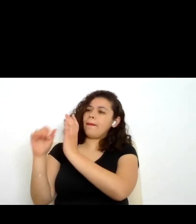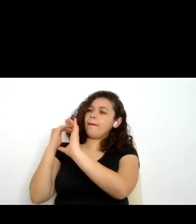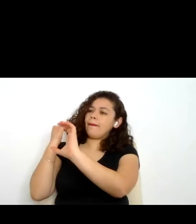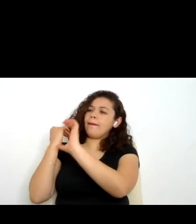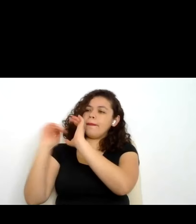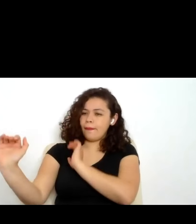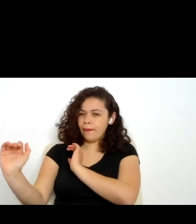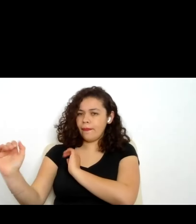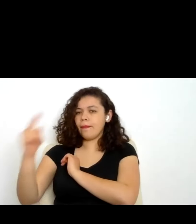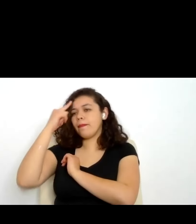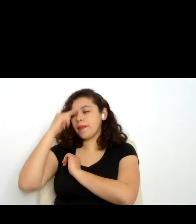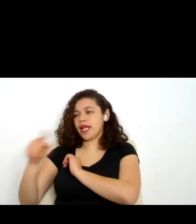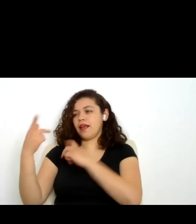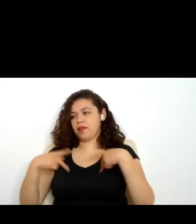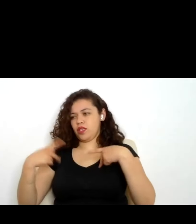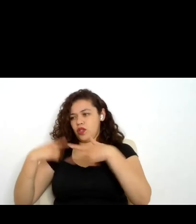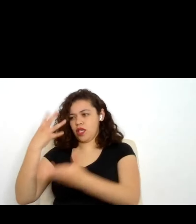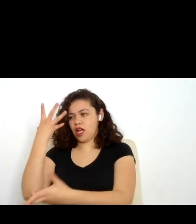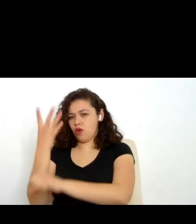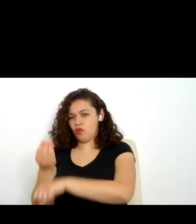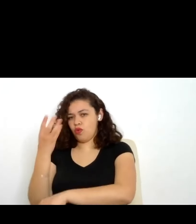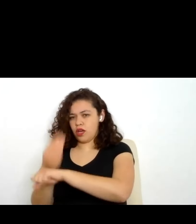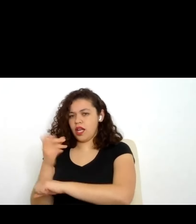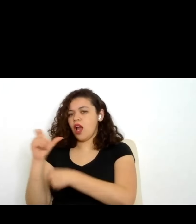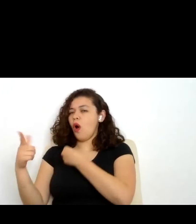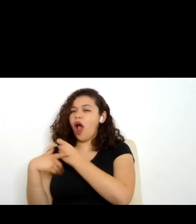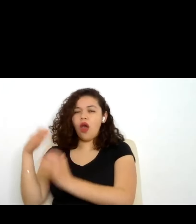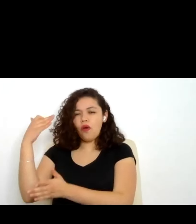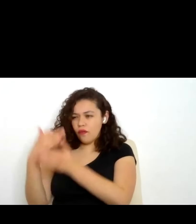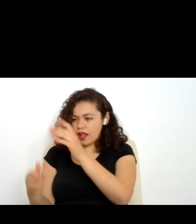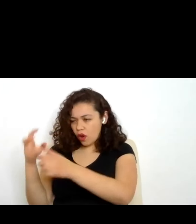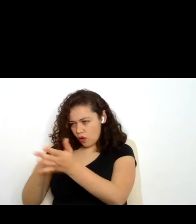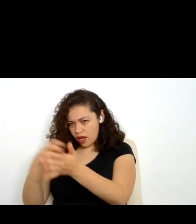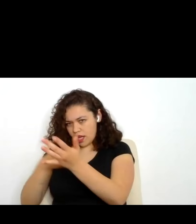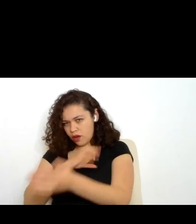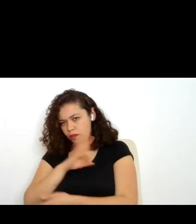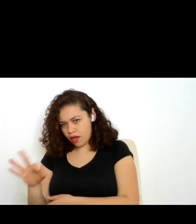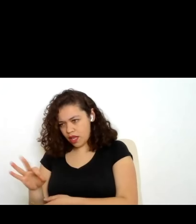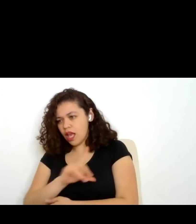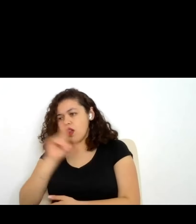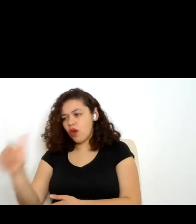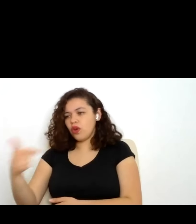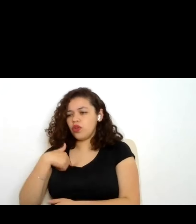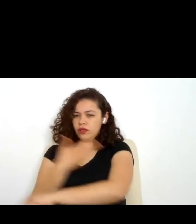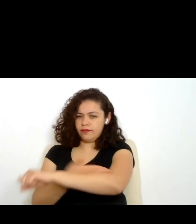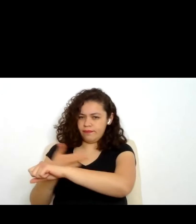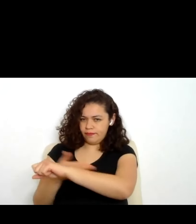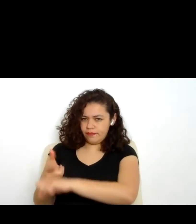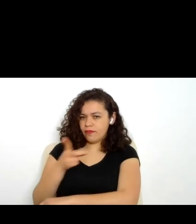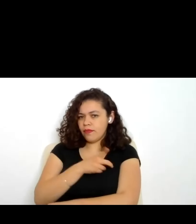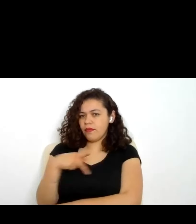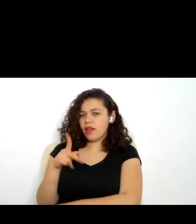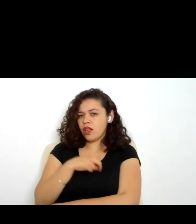él subsane las omisiones que tenga su solicitud, y entonces yo le puedo dar trámite, pero le tengo que